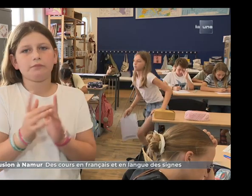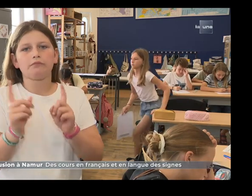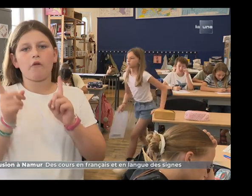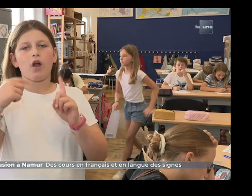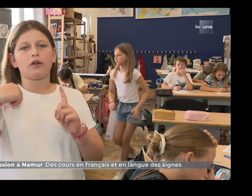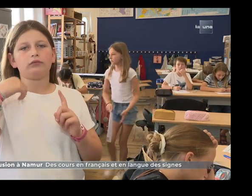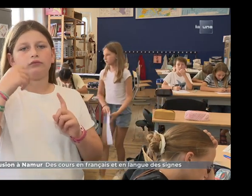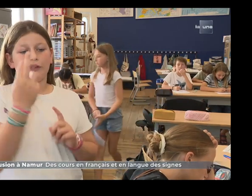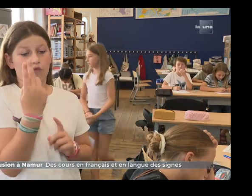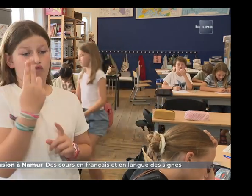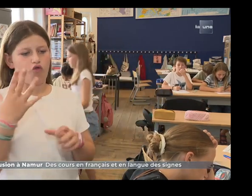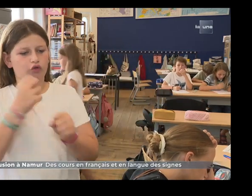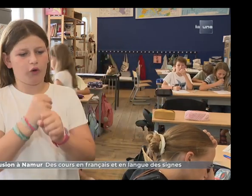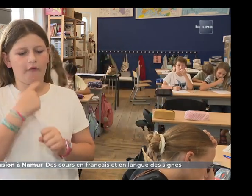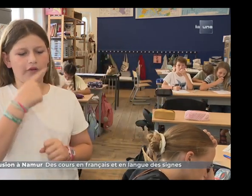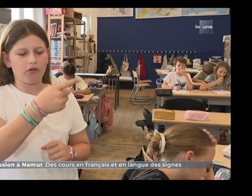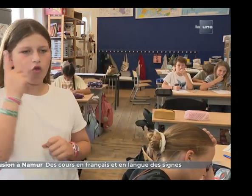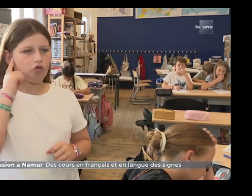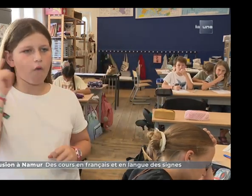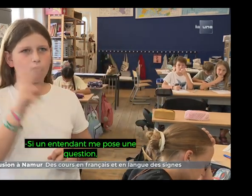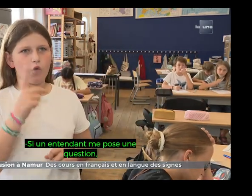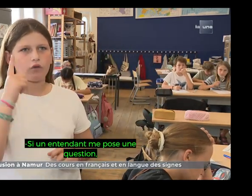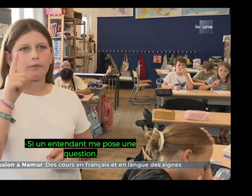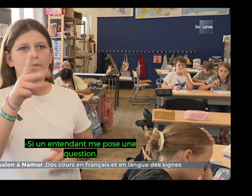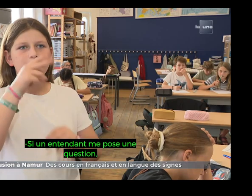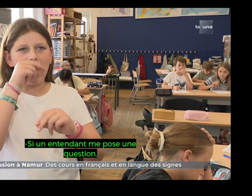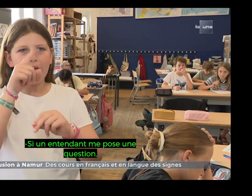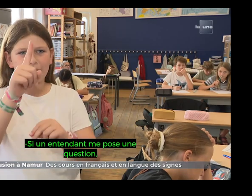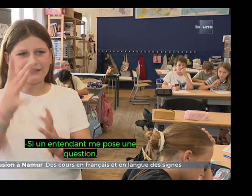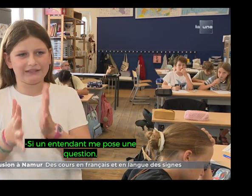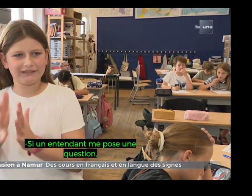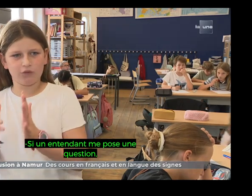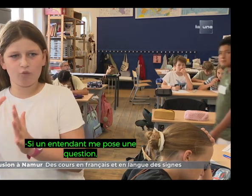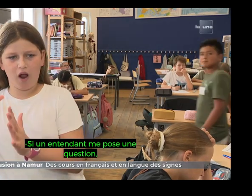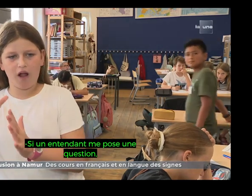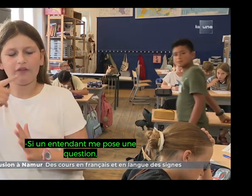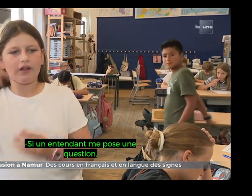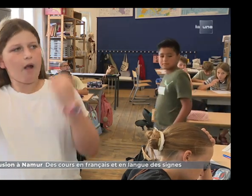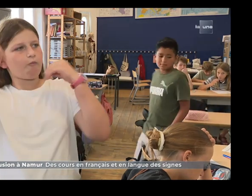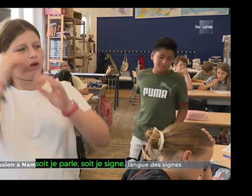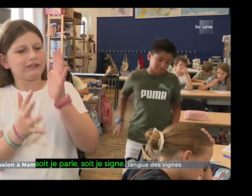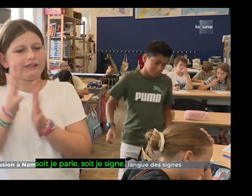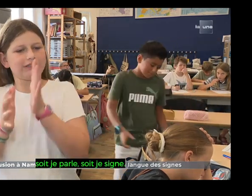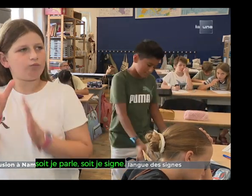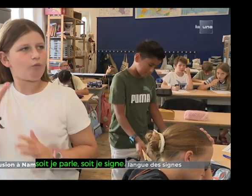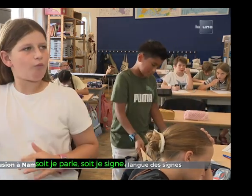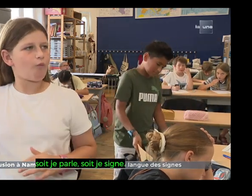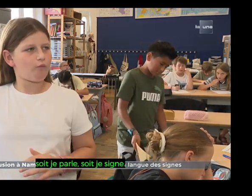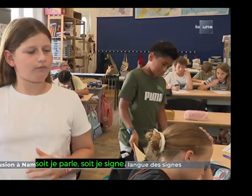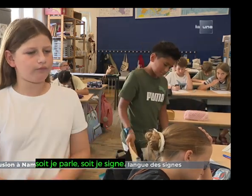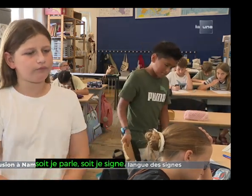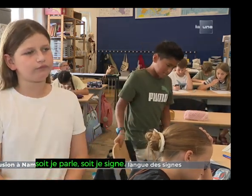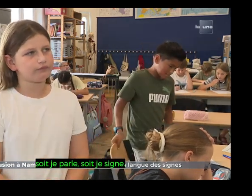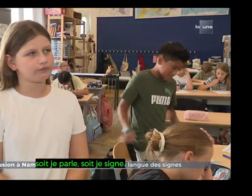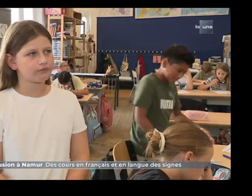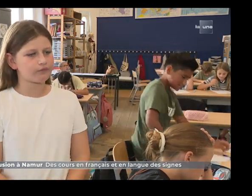je parle, soit je signe. On peut faire les deux ensemble parfois, mais parfois aussi on peut leur apprendre certains